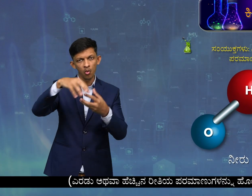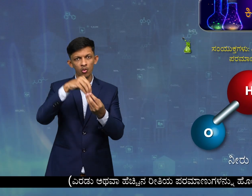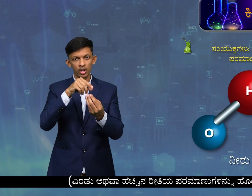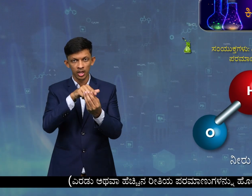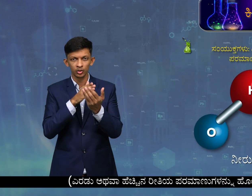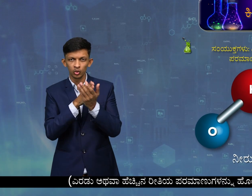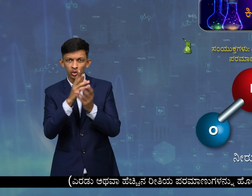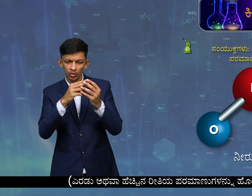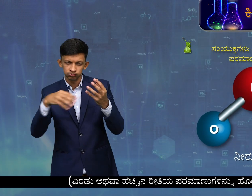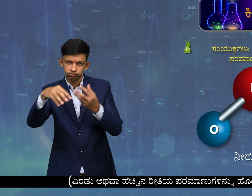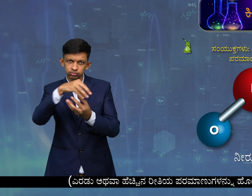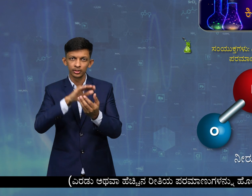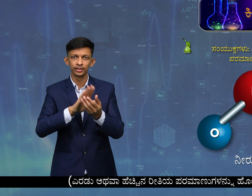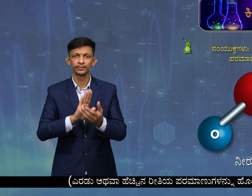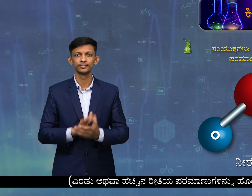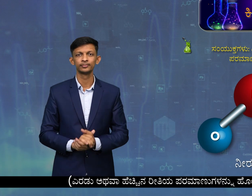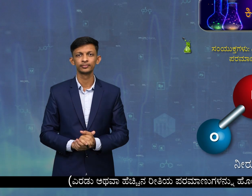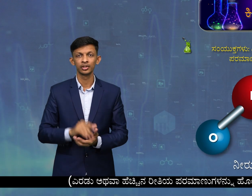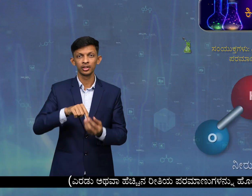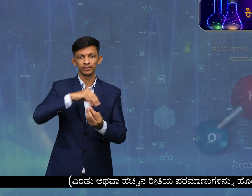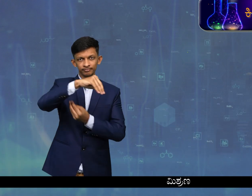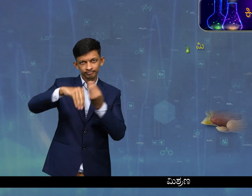ರೀತಿಯ ಪರಮಾಣುಗಳನ್ನು ಹೊಂದಿರುತ್ತದೆ. ಮಿಶ್ರಣ